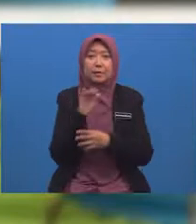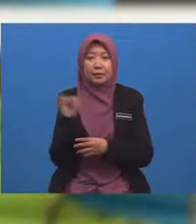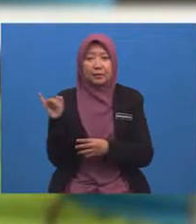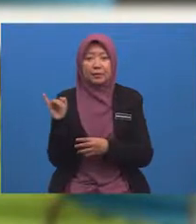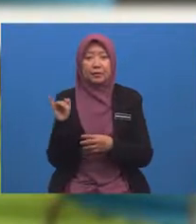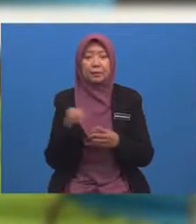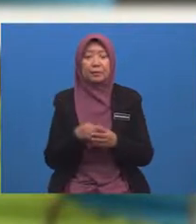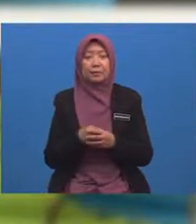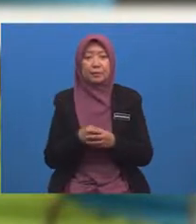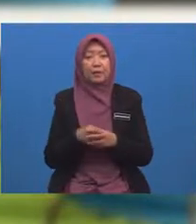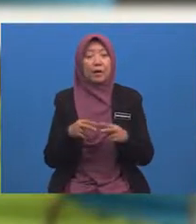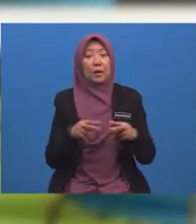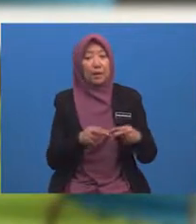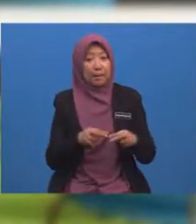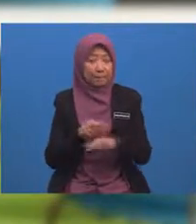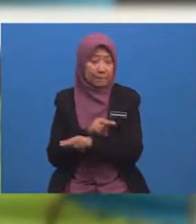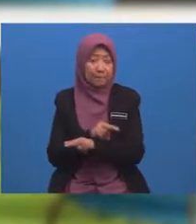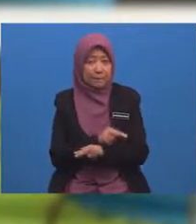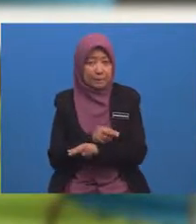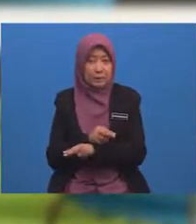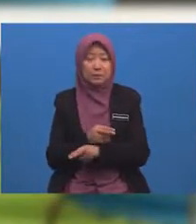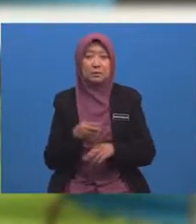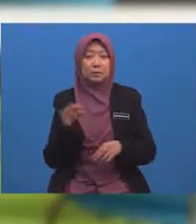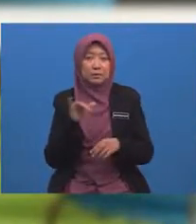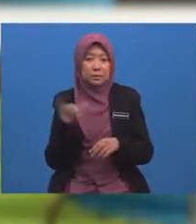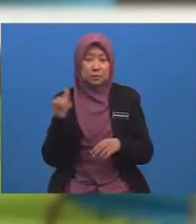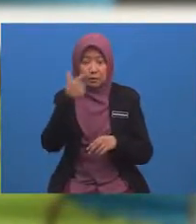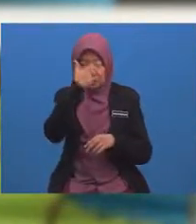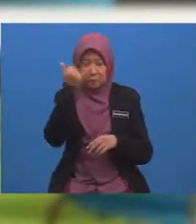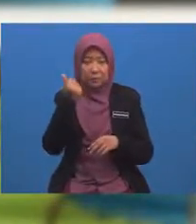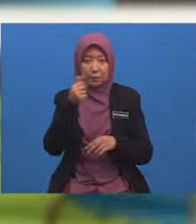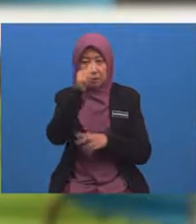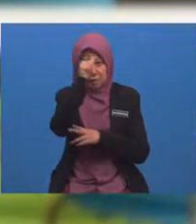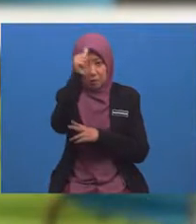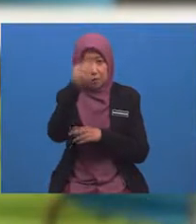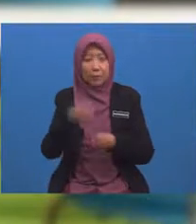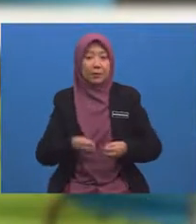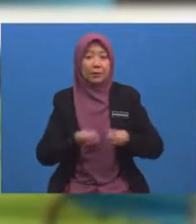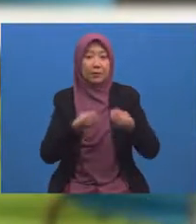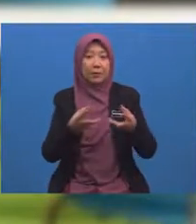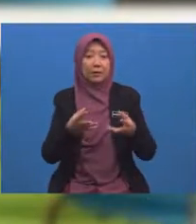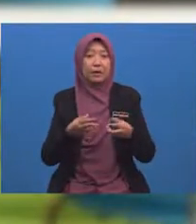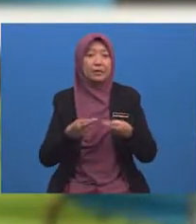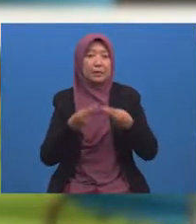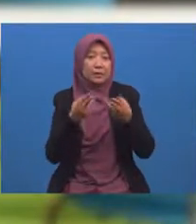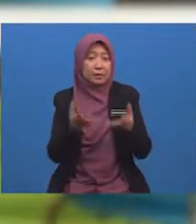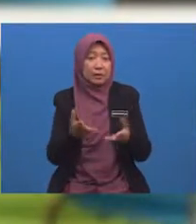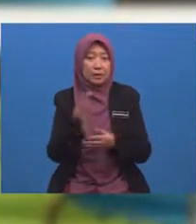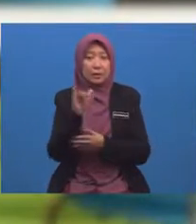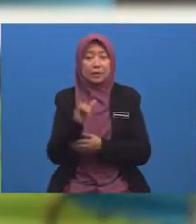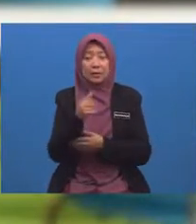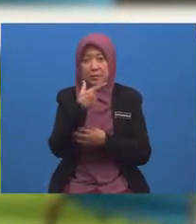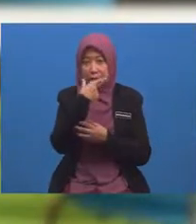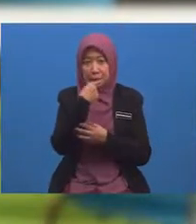hamba-Nya kerana Allah memberikan rezeki yang amat sedap dan enak